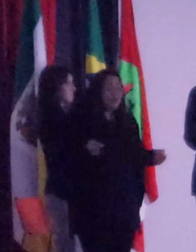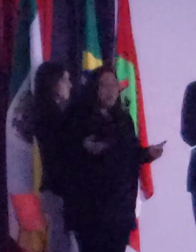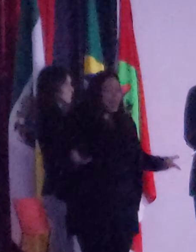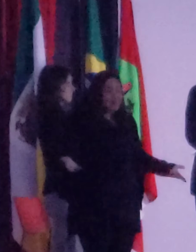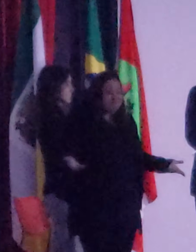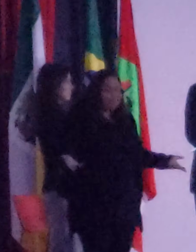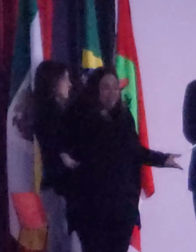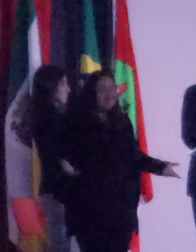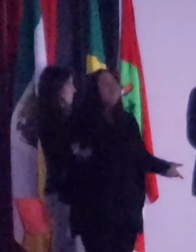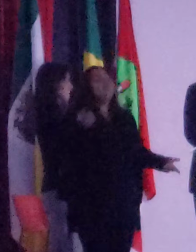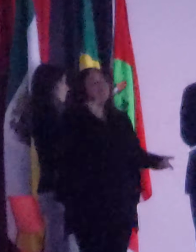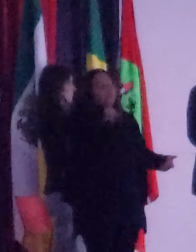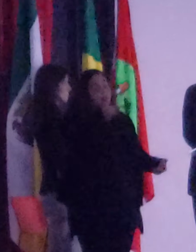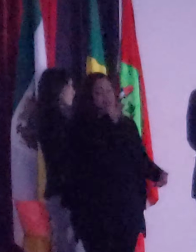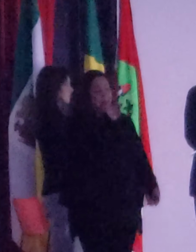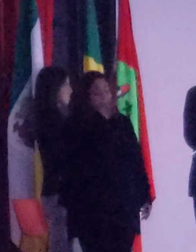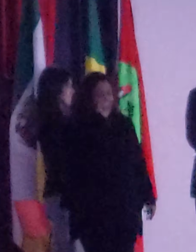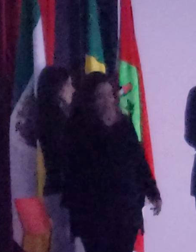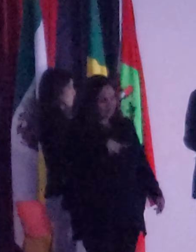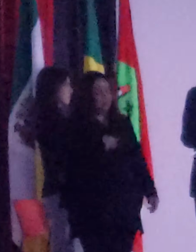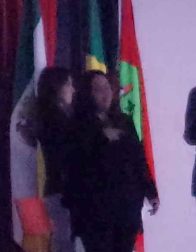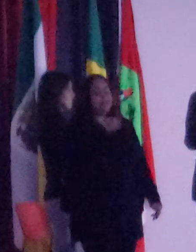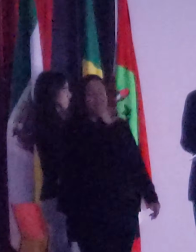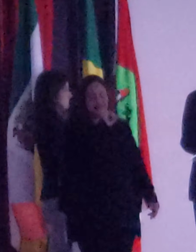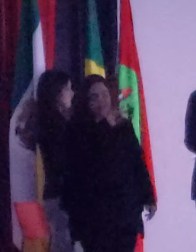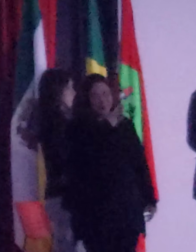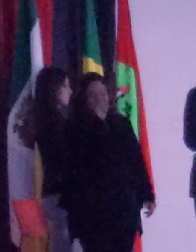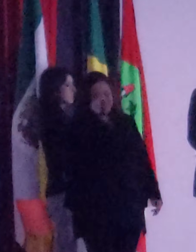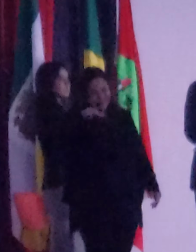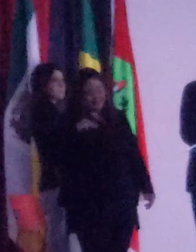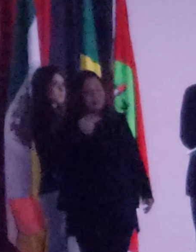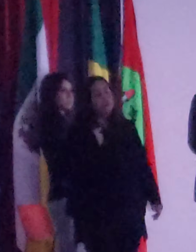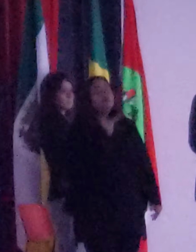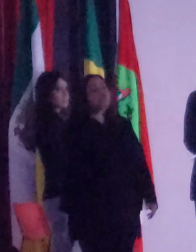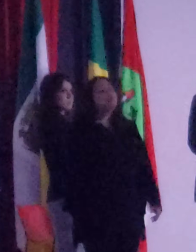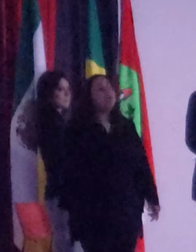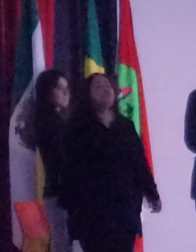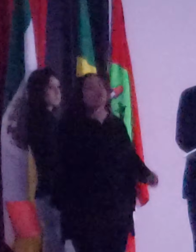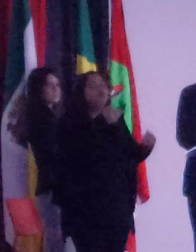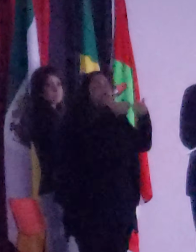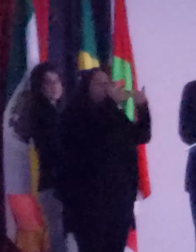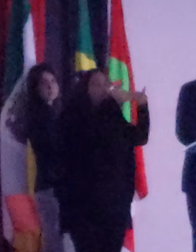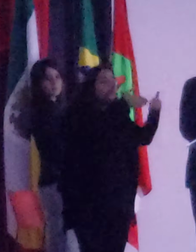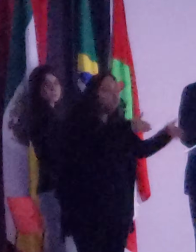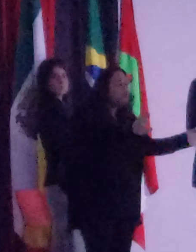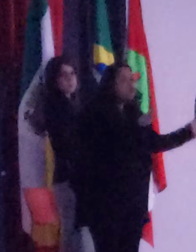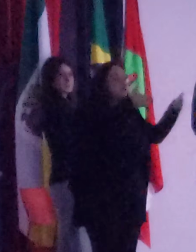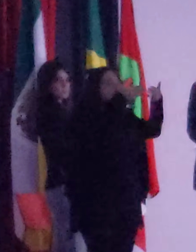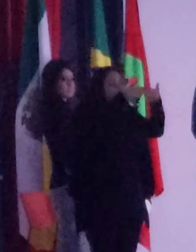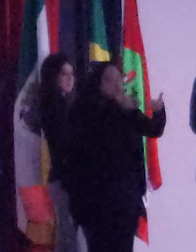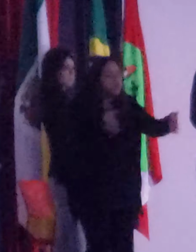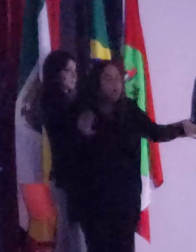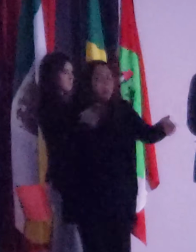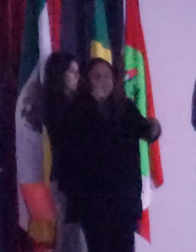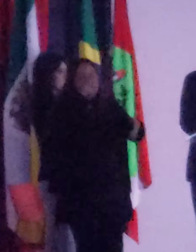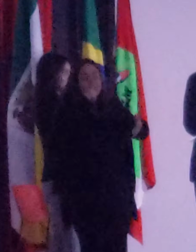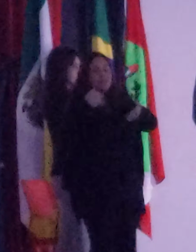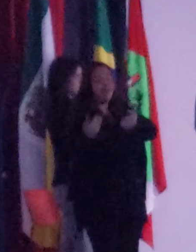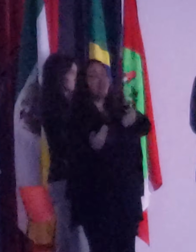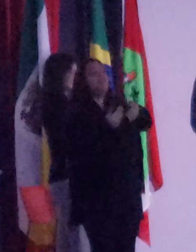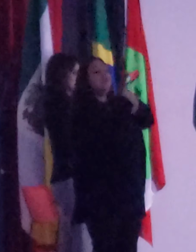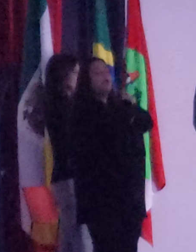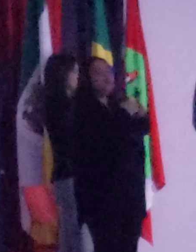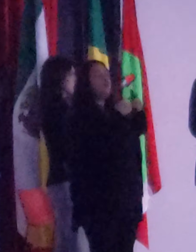vez, deseja muito abrir-se mais as suas atividades na